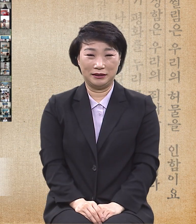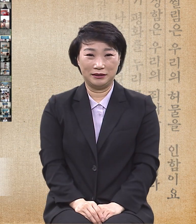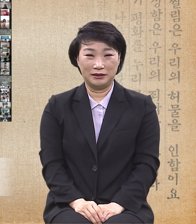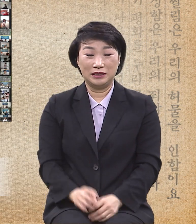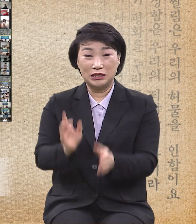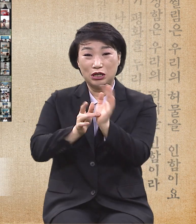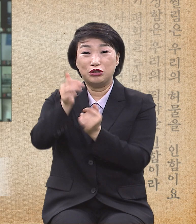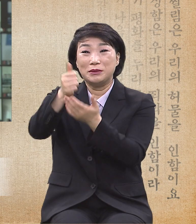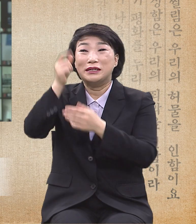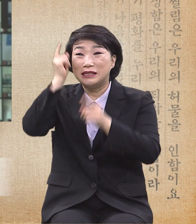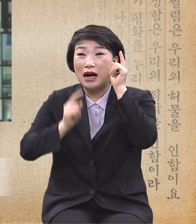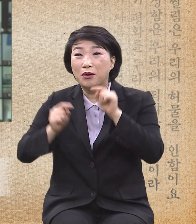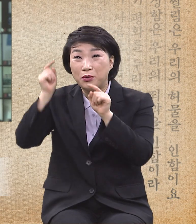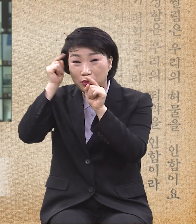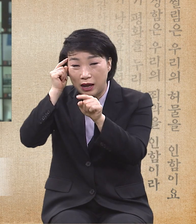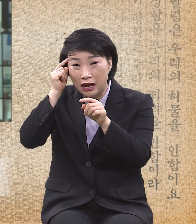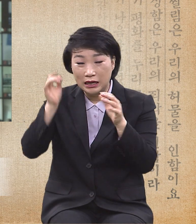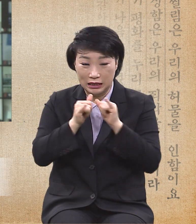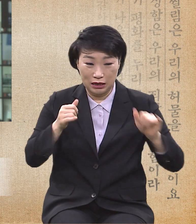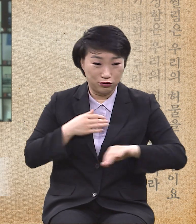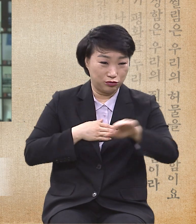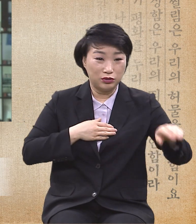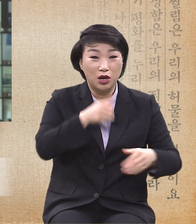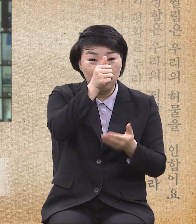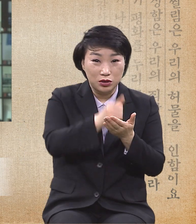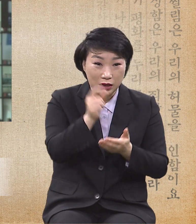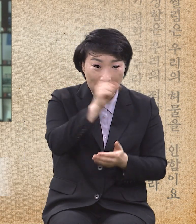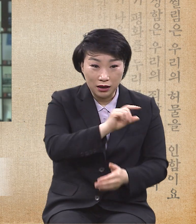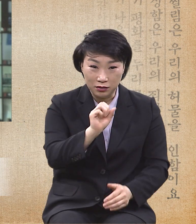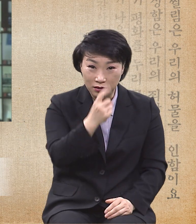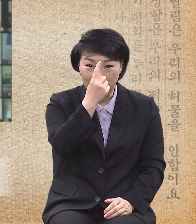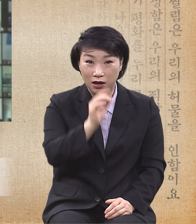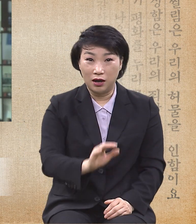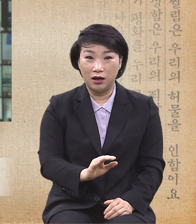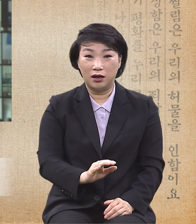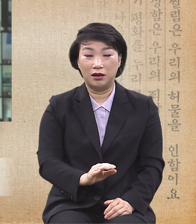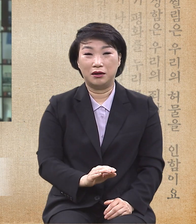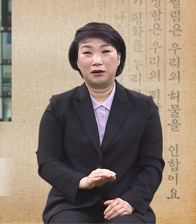그가 상함은 우리의 죄악을 인합니다.